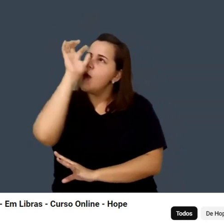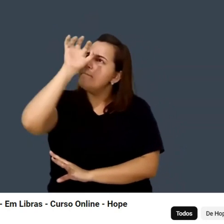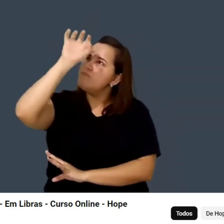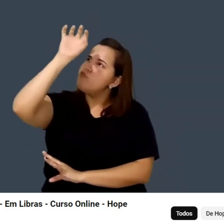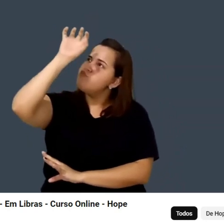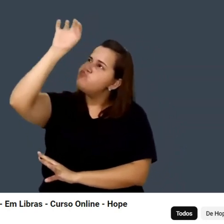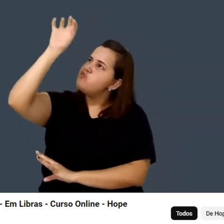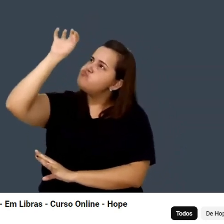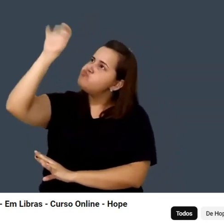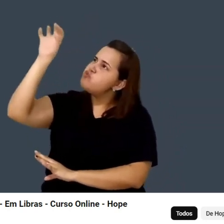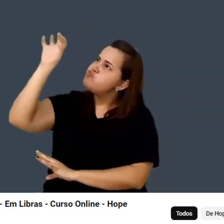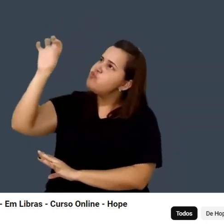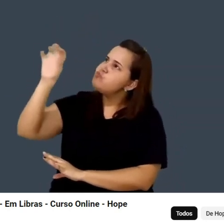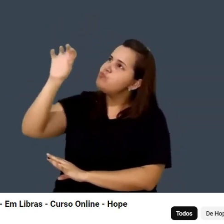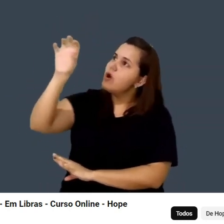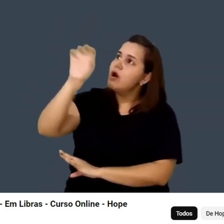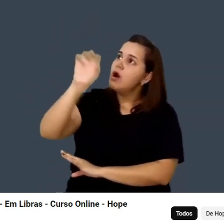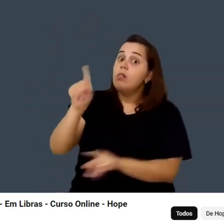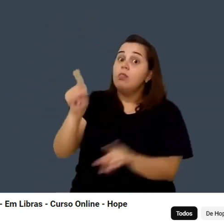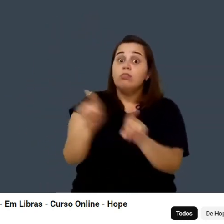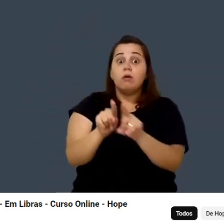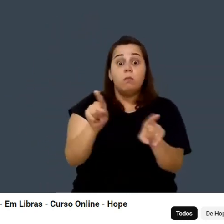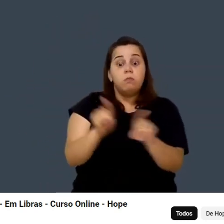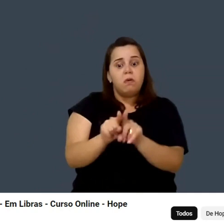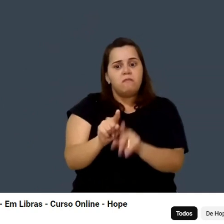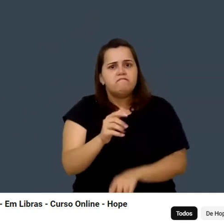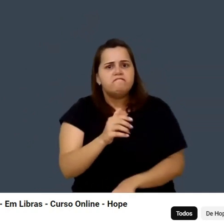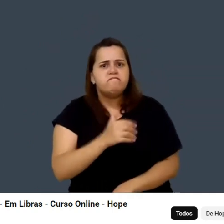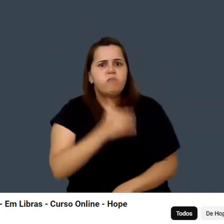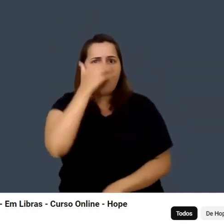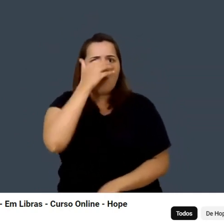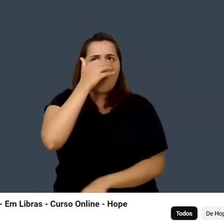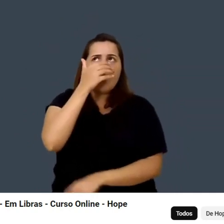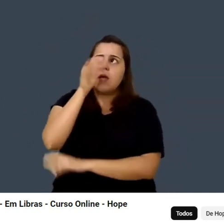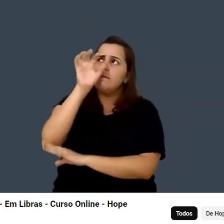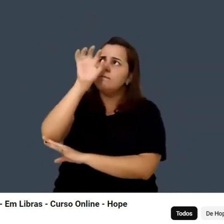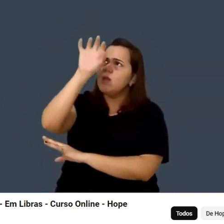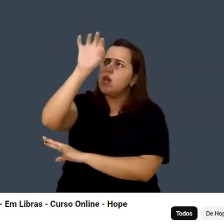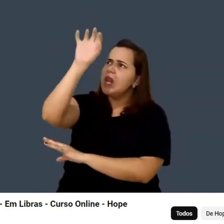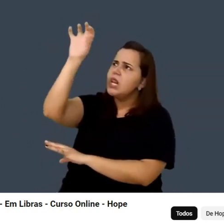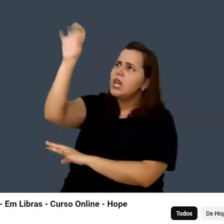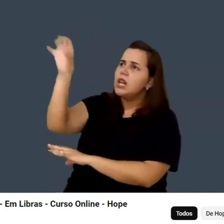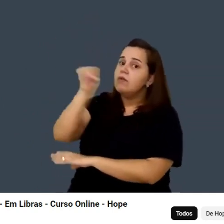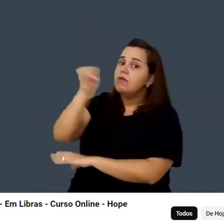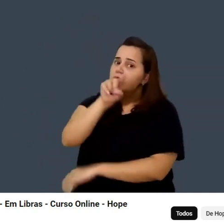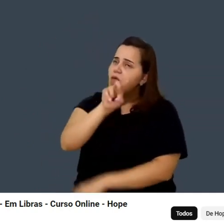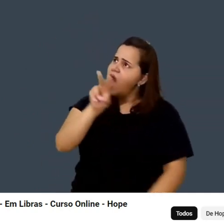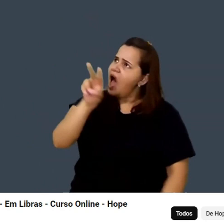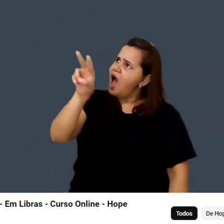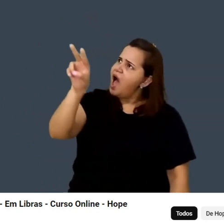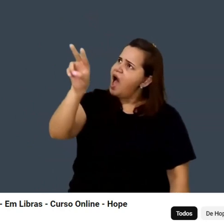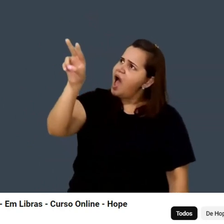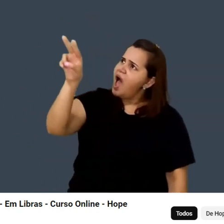é muito lindo. Flores, as árvores todas floridas, com vários tipos de